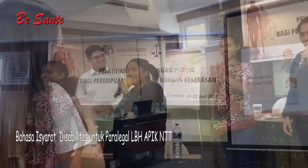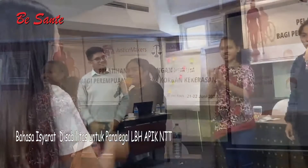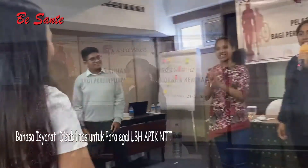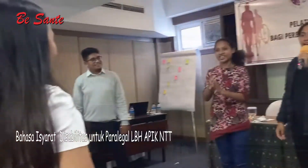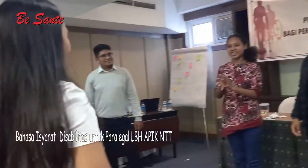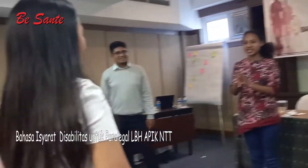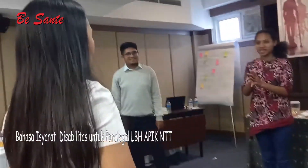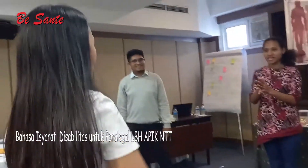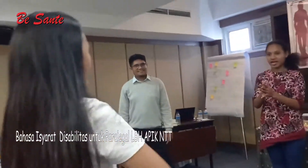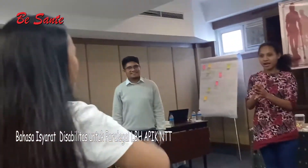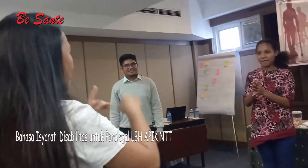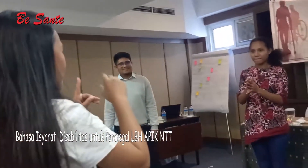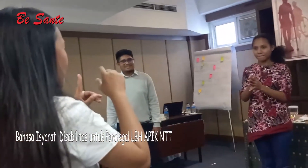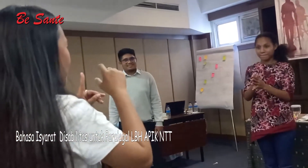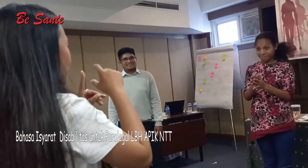Baru Eja. Pesan.